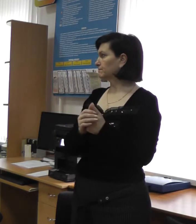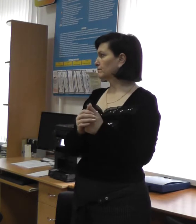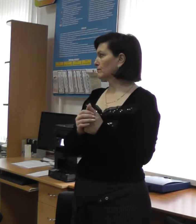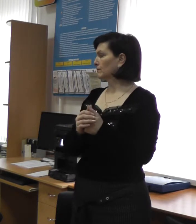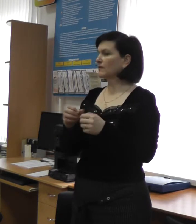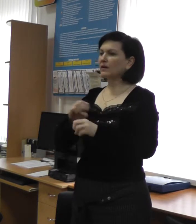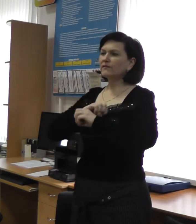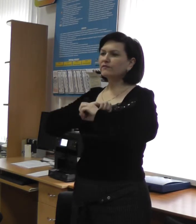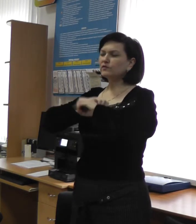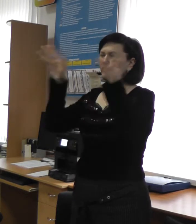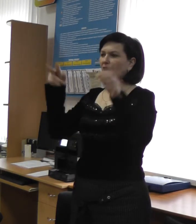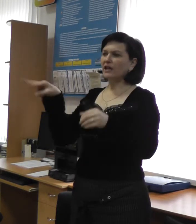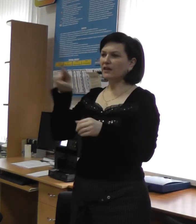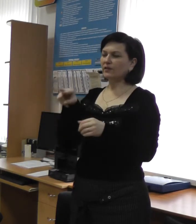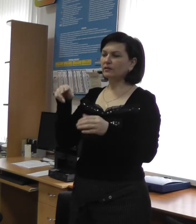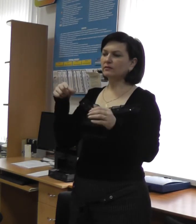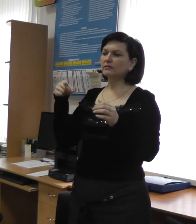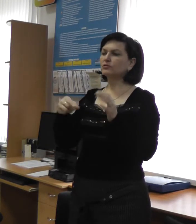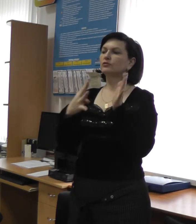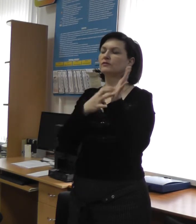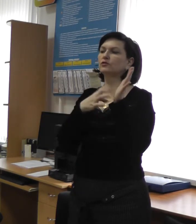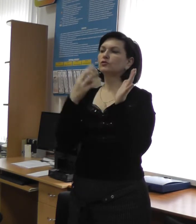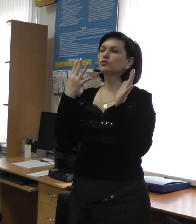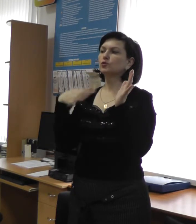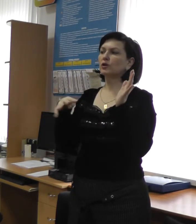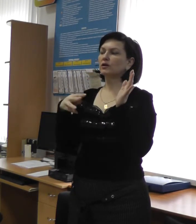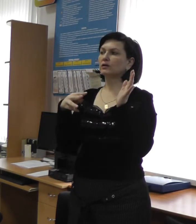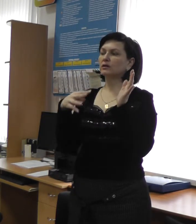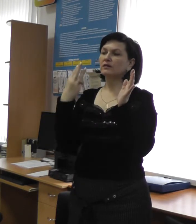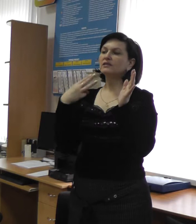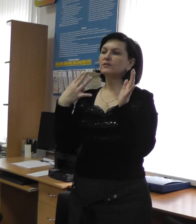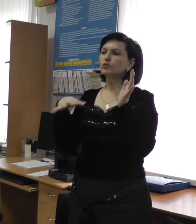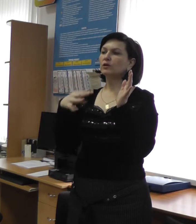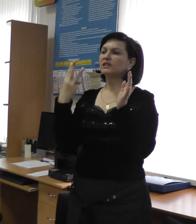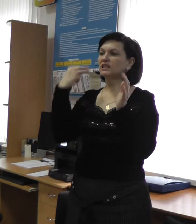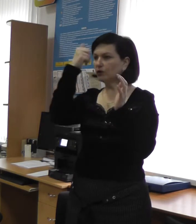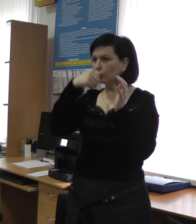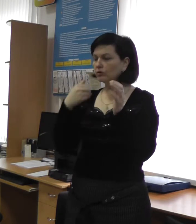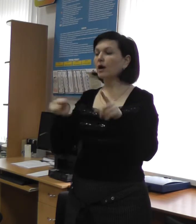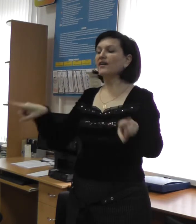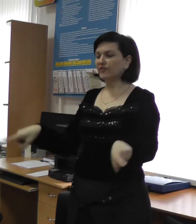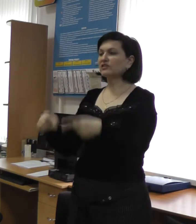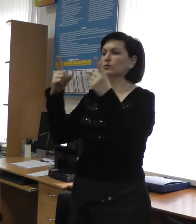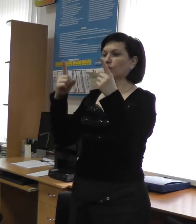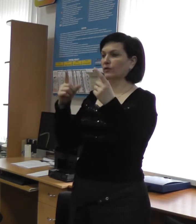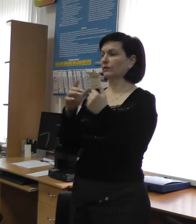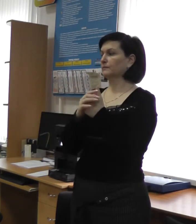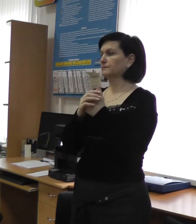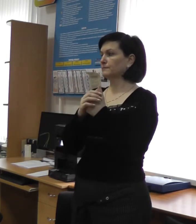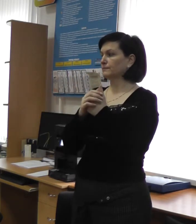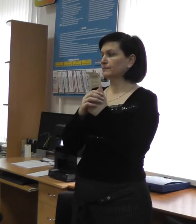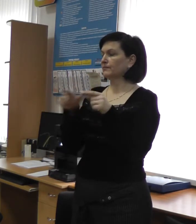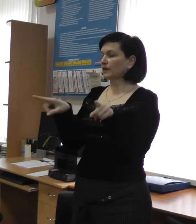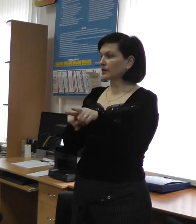взорванная гитлеровцами в январе 1943 года. Она была уже восстановлена позже и снабжена и также